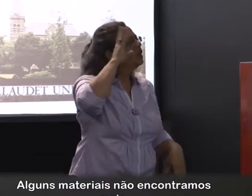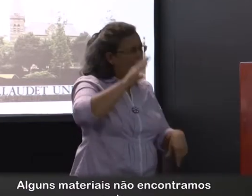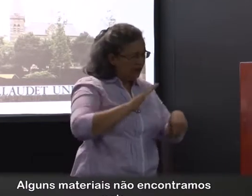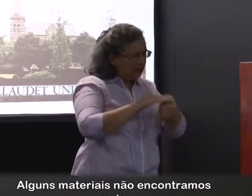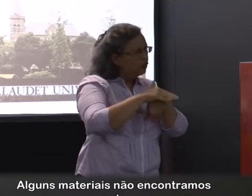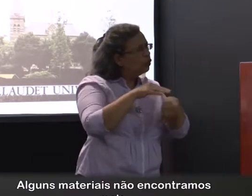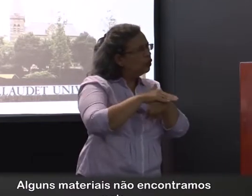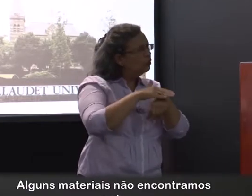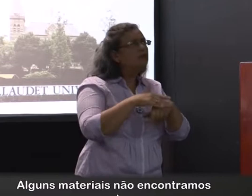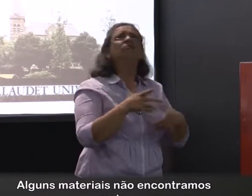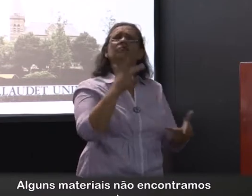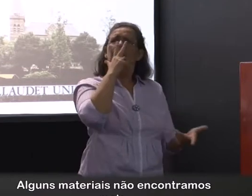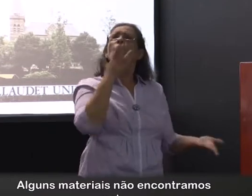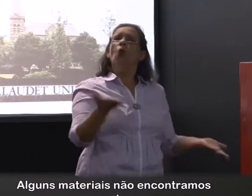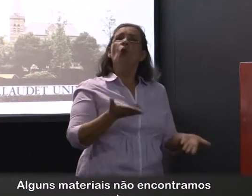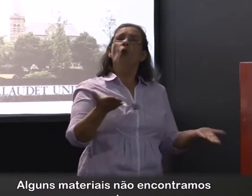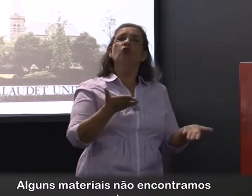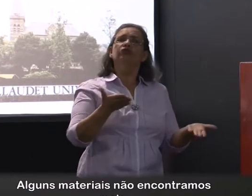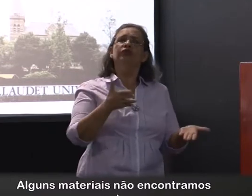Alguns materiais a gente não encontra mais.